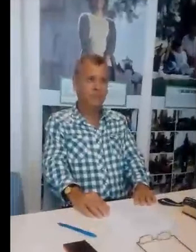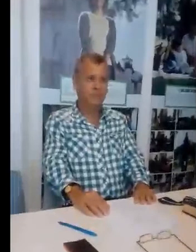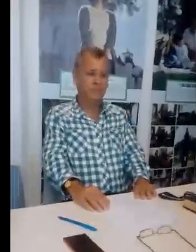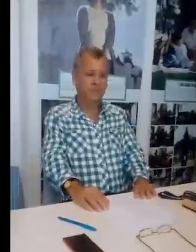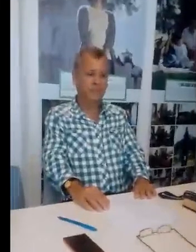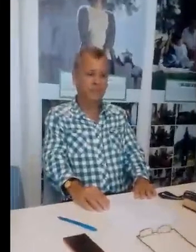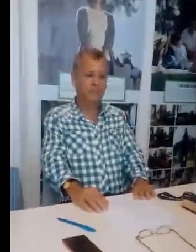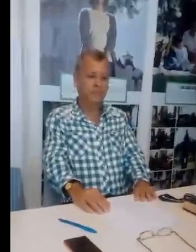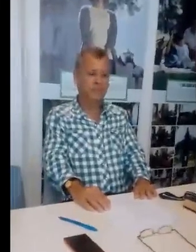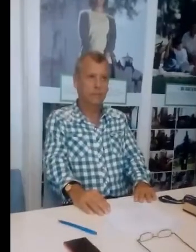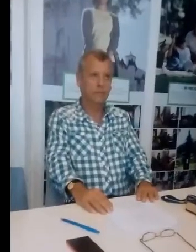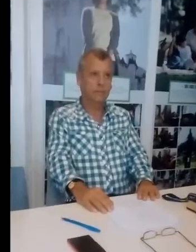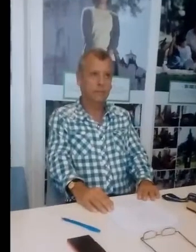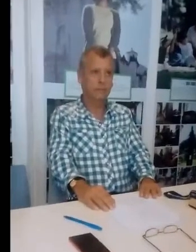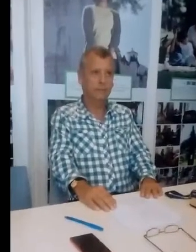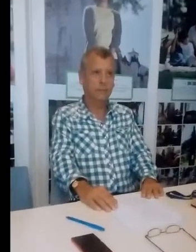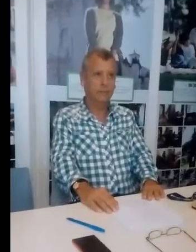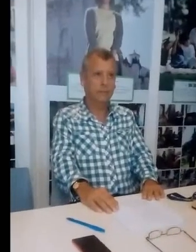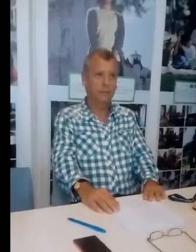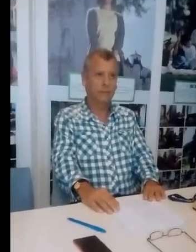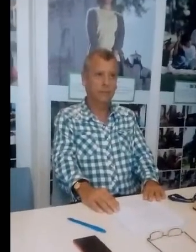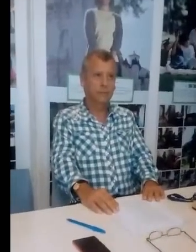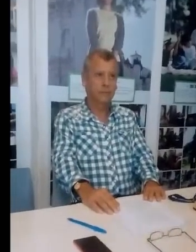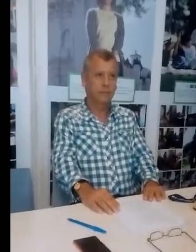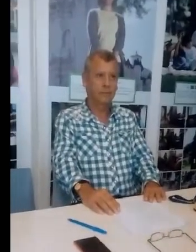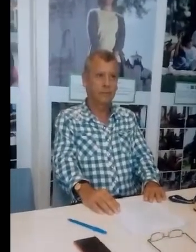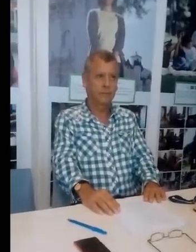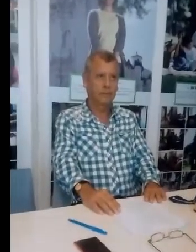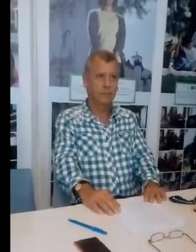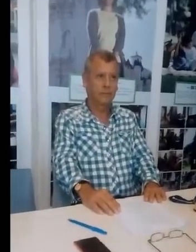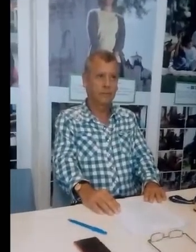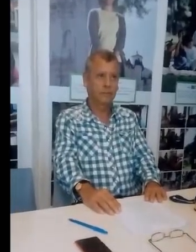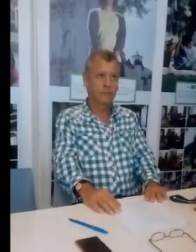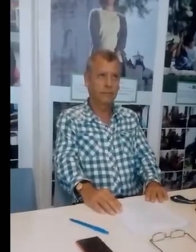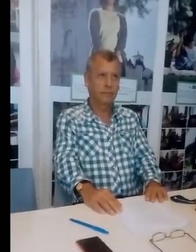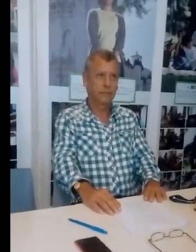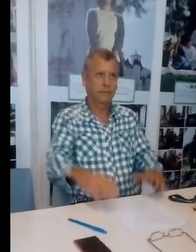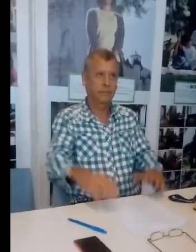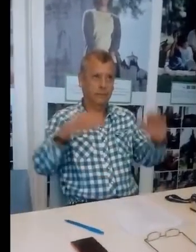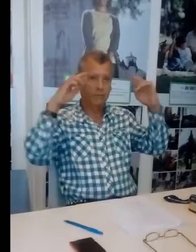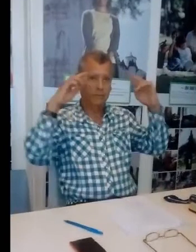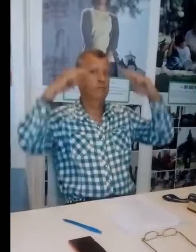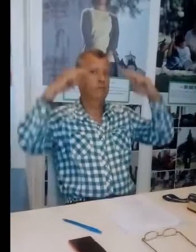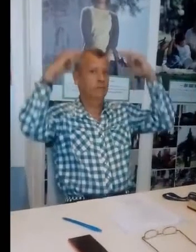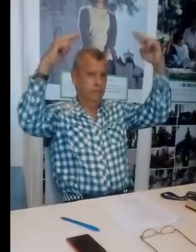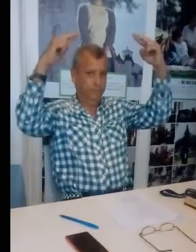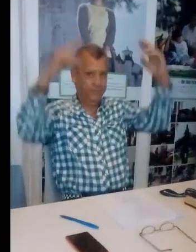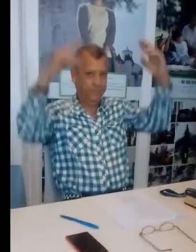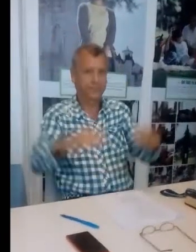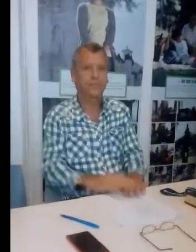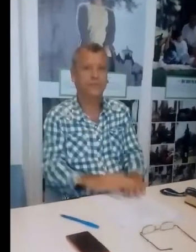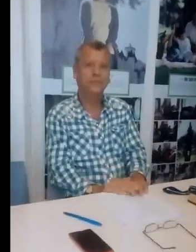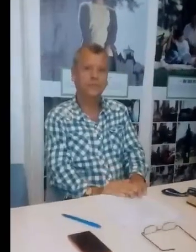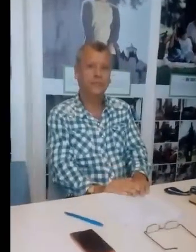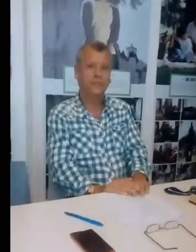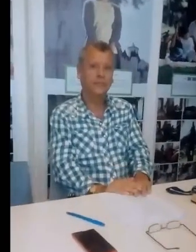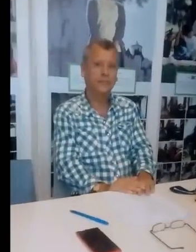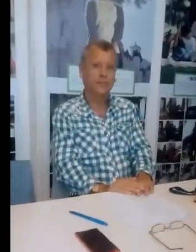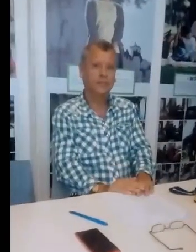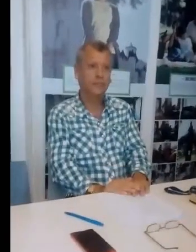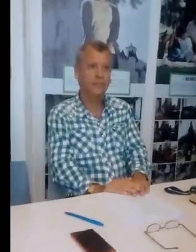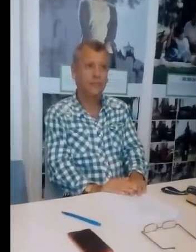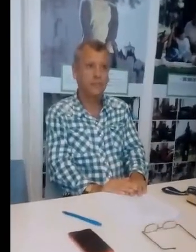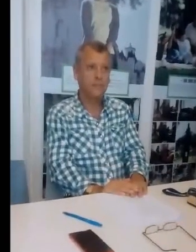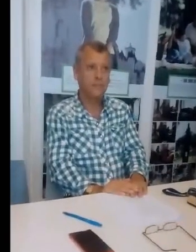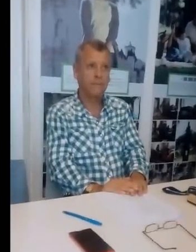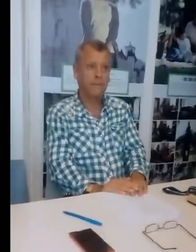mayoría, ni siquiera haciendo, no nos ayudó, él las hizo. Las señas de aquí de la universidad. Bueno, digi es tal y tal cosa,